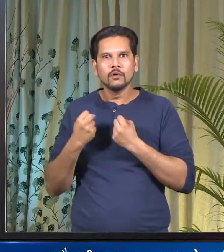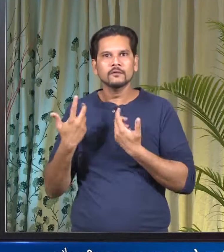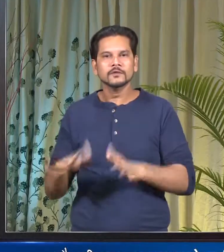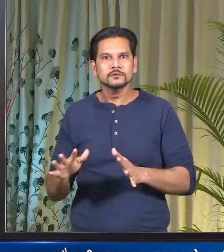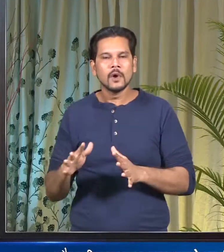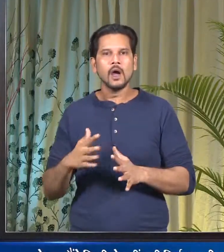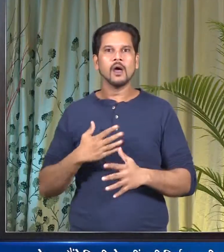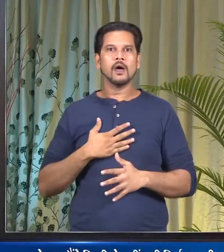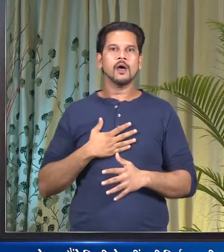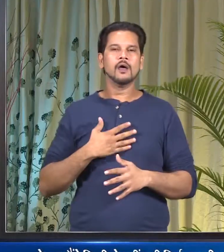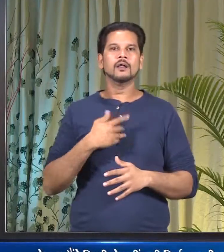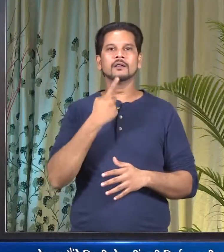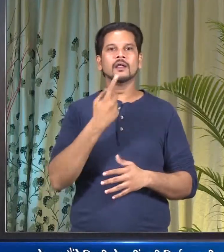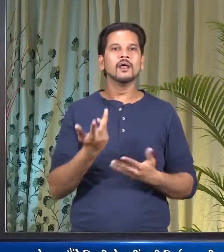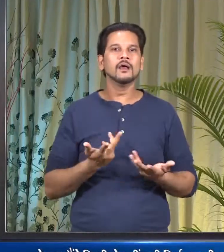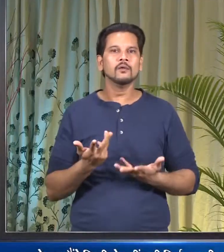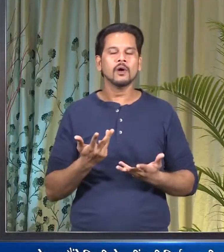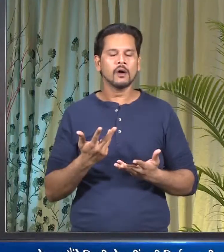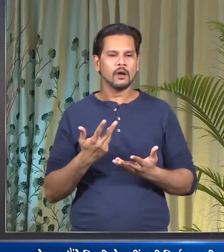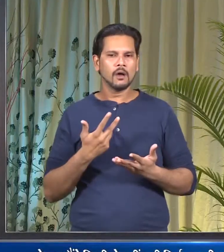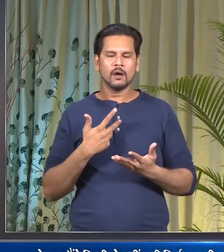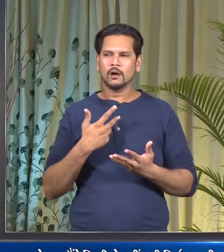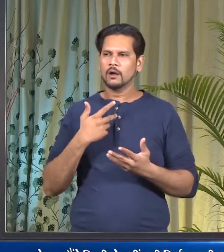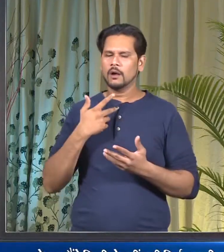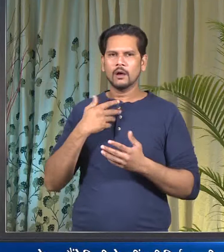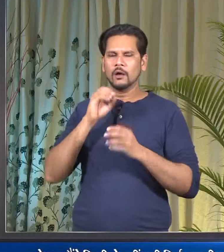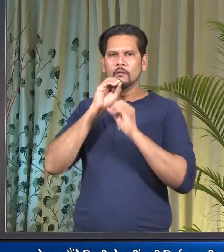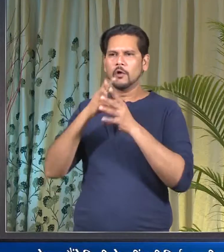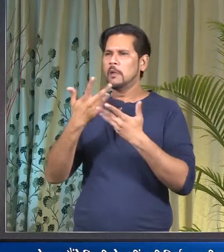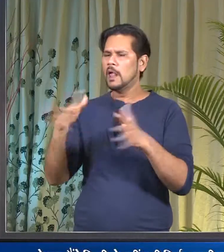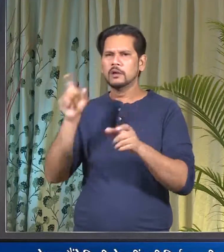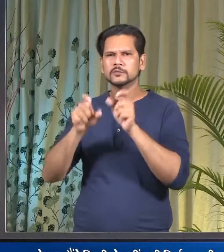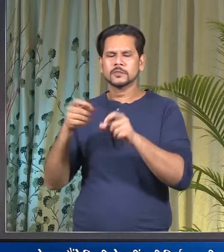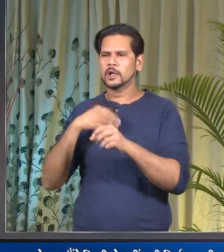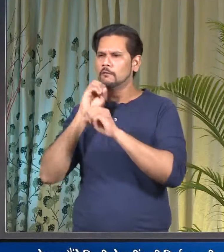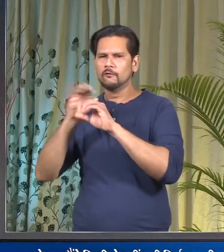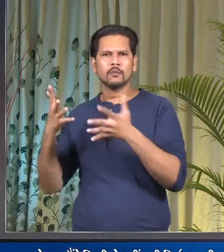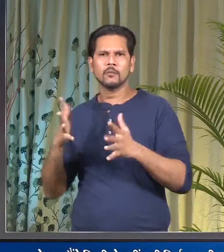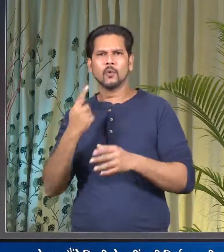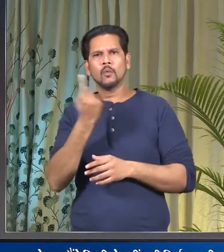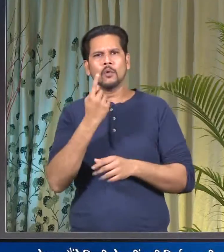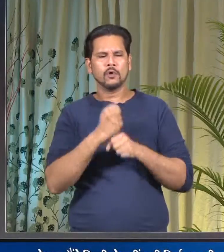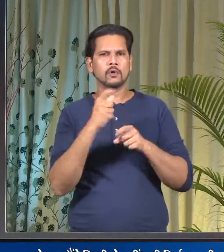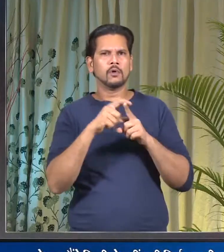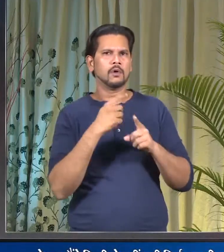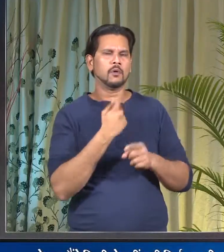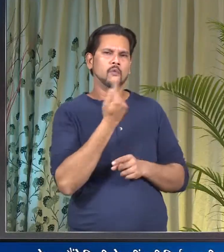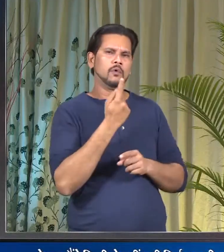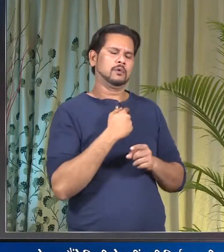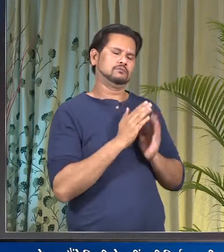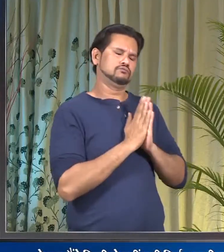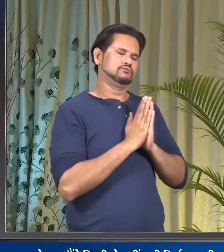कहते हैं ये बात में ने किसी से नहीं कही सिर्व अपनी प्रार्थना में इश्वर के आगे रखा